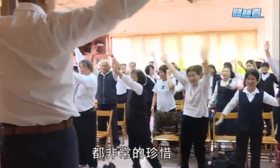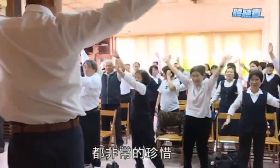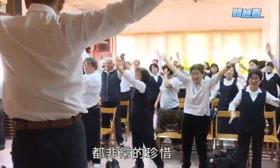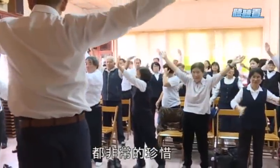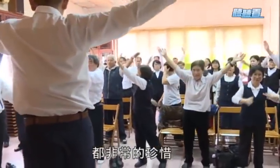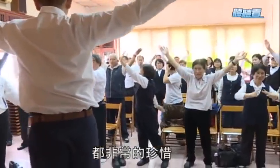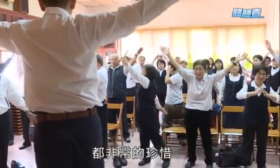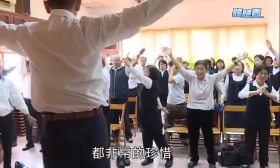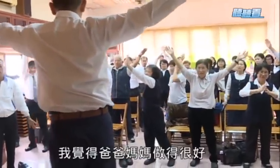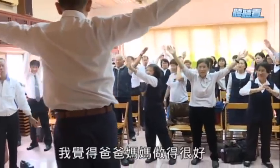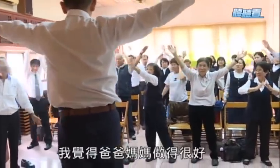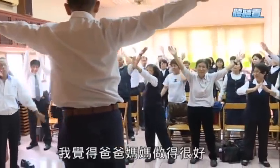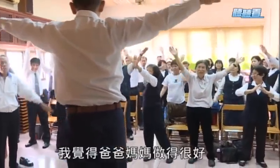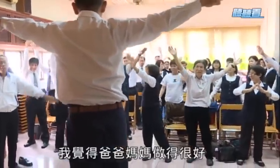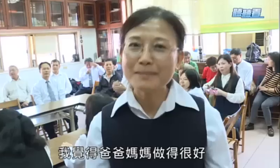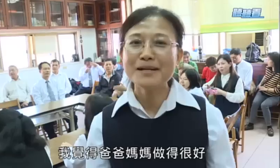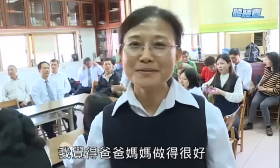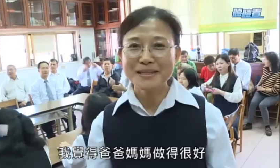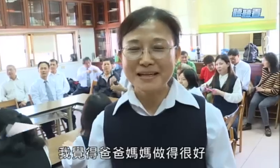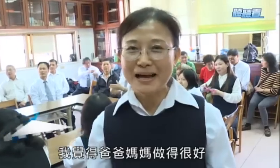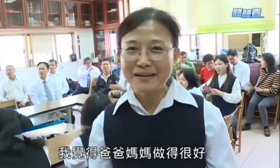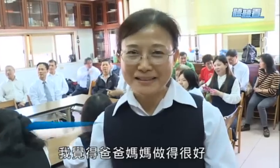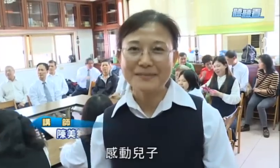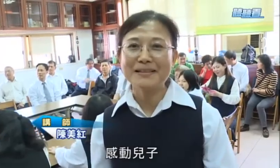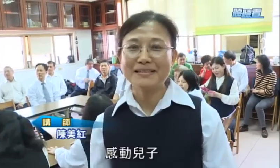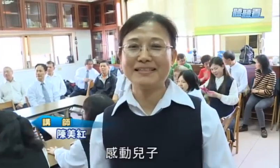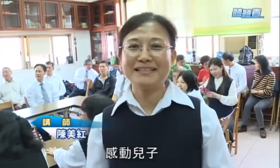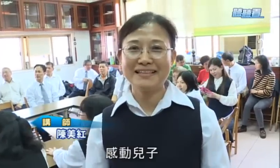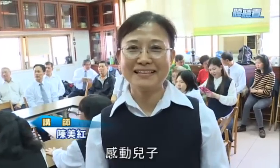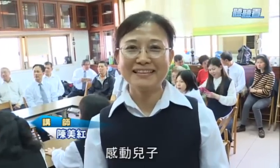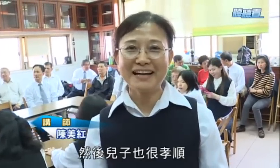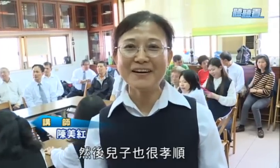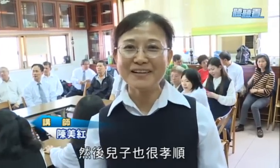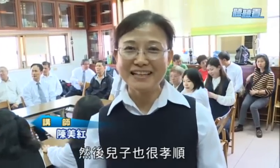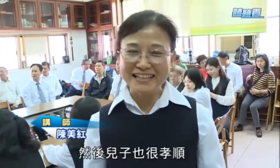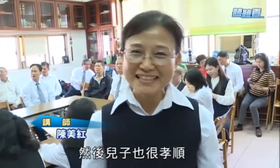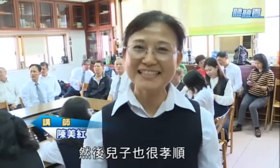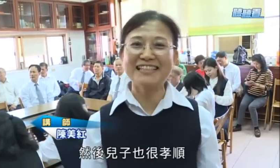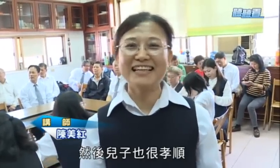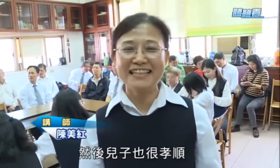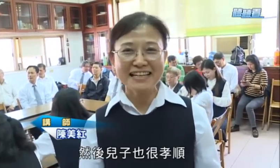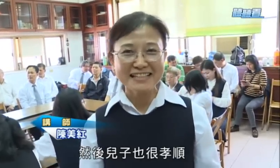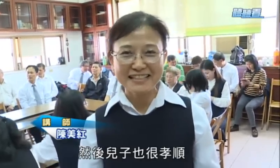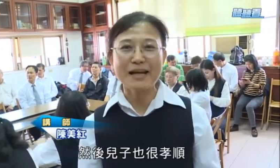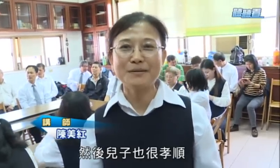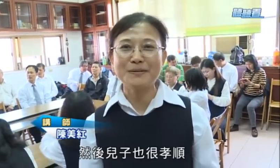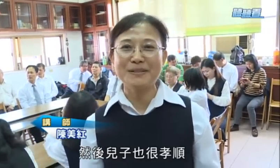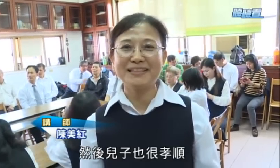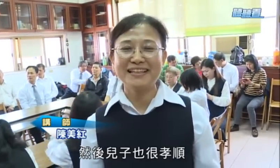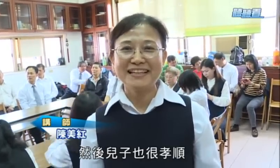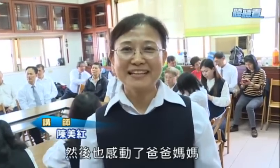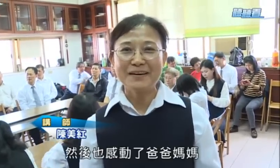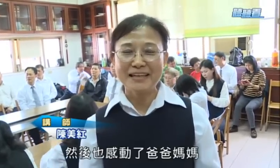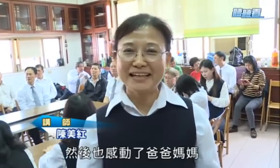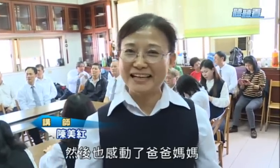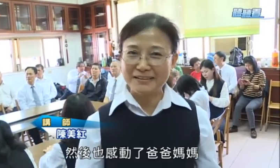惜。我觉得爸爸妈妈做得很好，感动儿子，然后儿子也很孝顺，然后也感